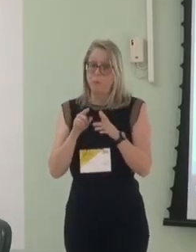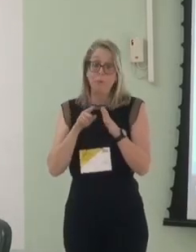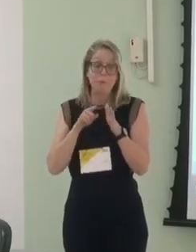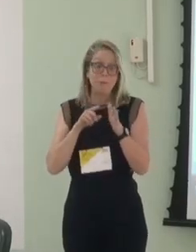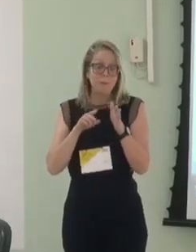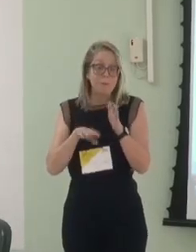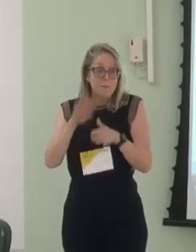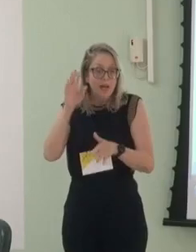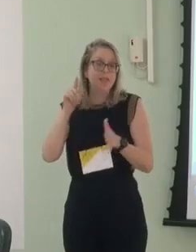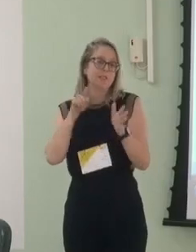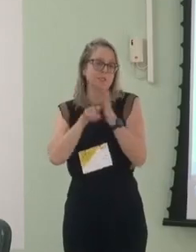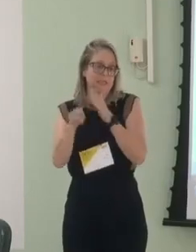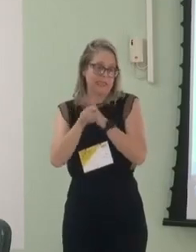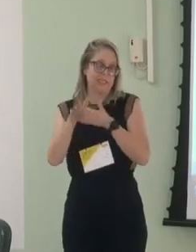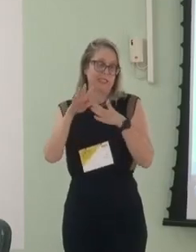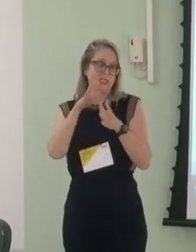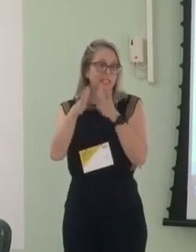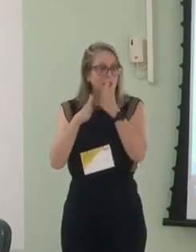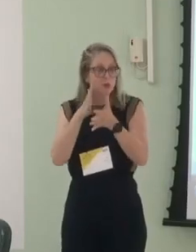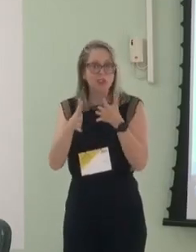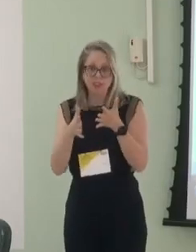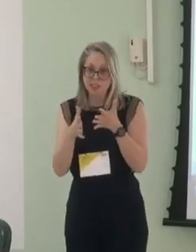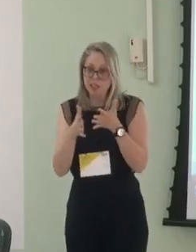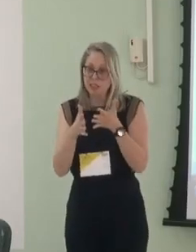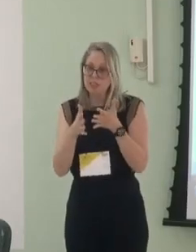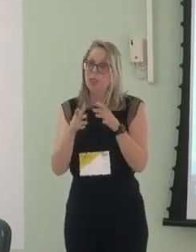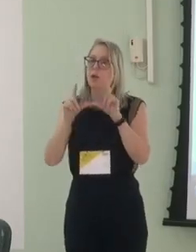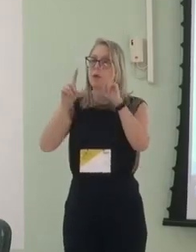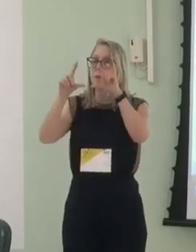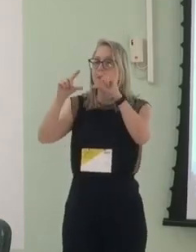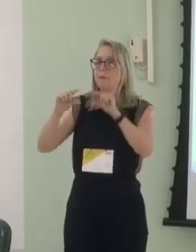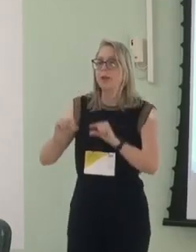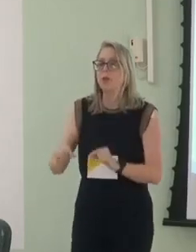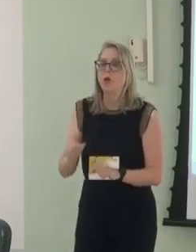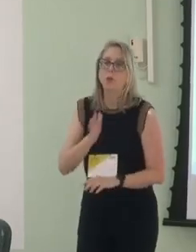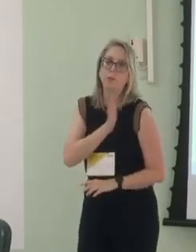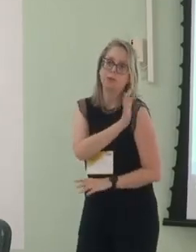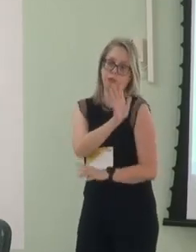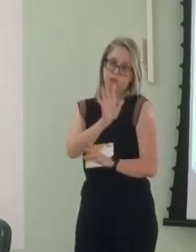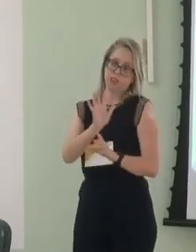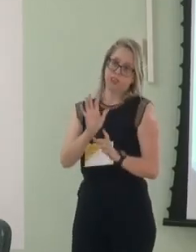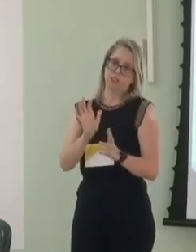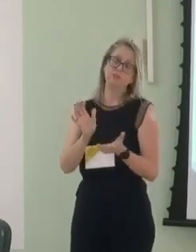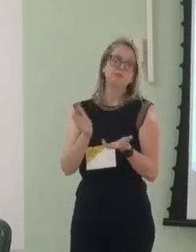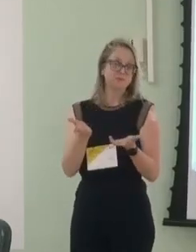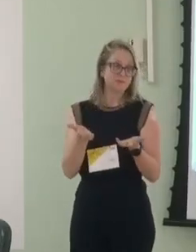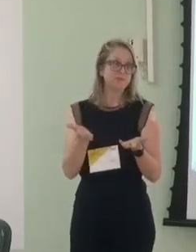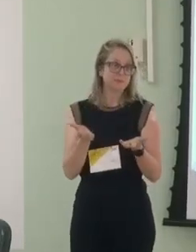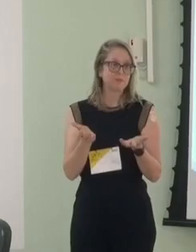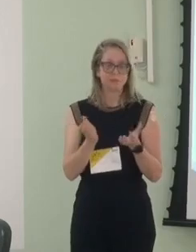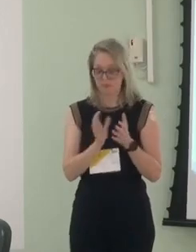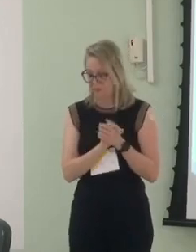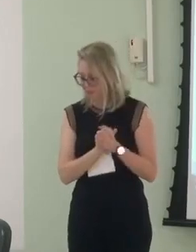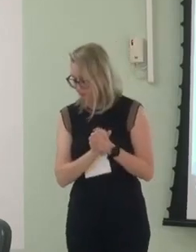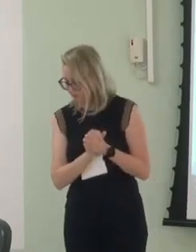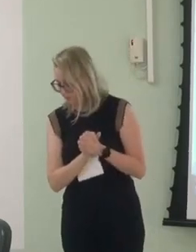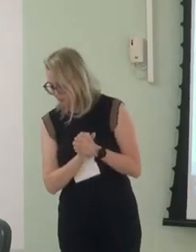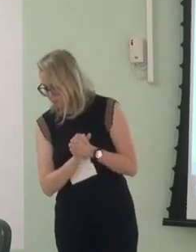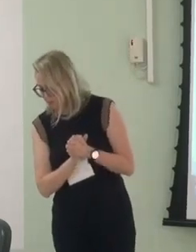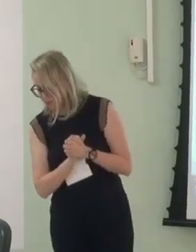estudamos a linguagem humana, menos produziremos ou incentivaremos o